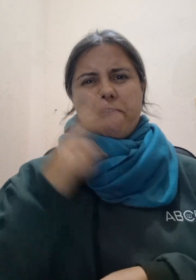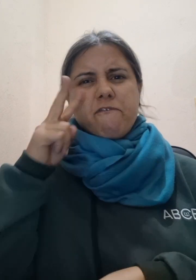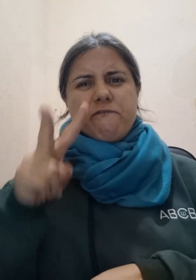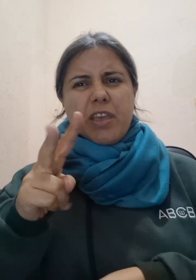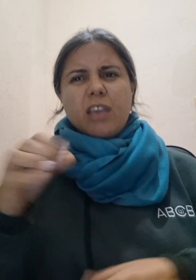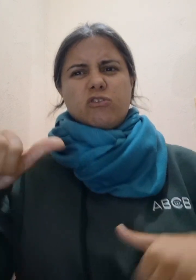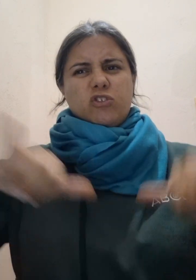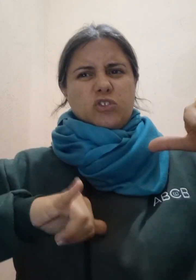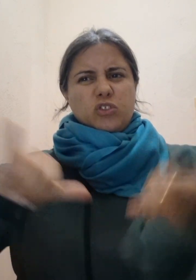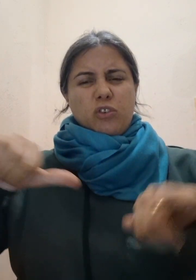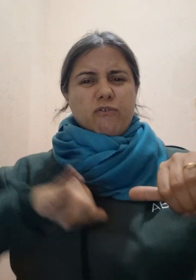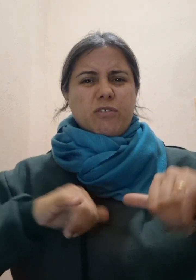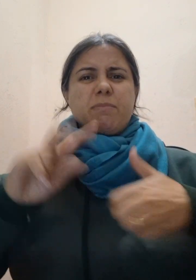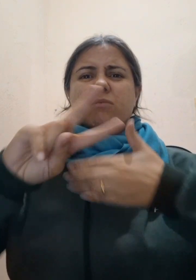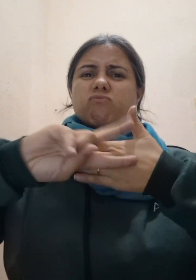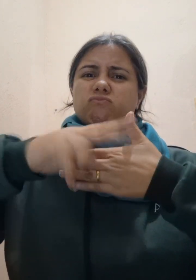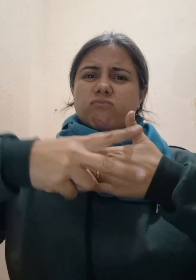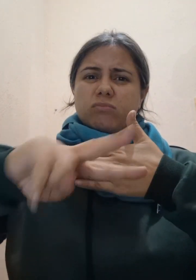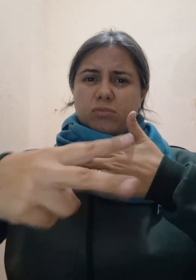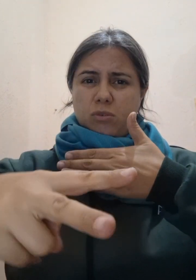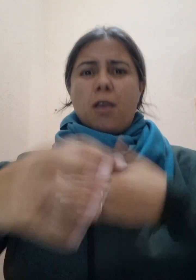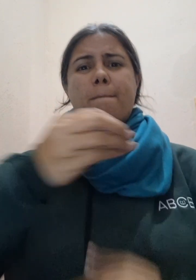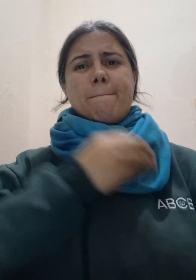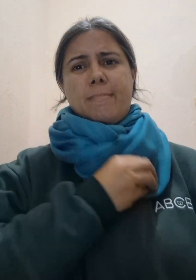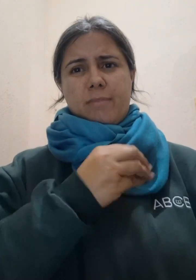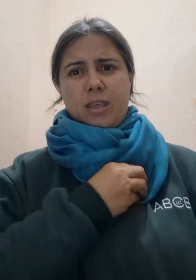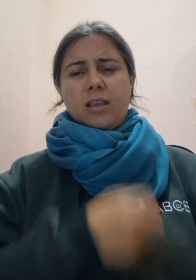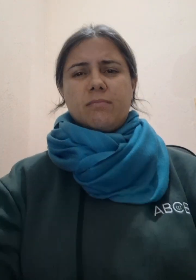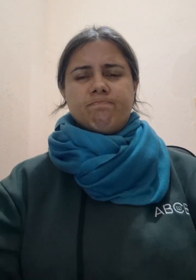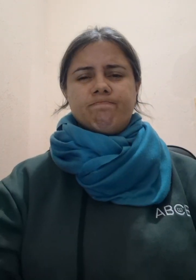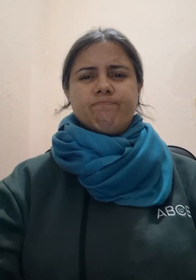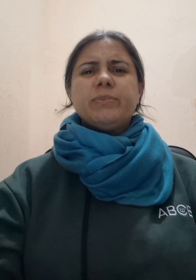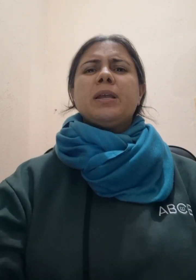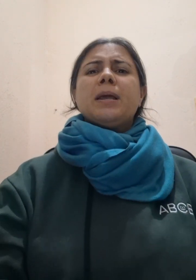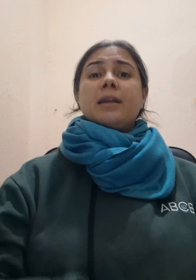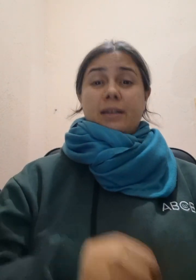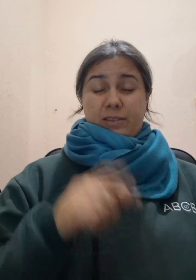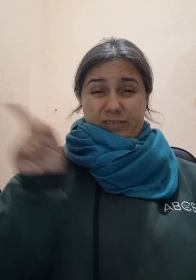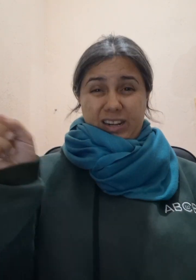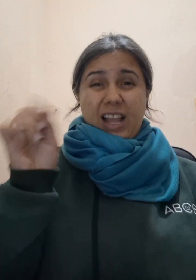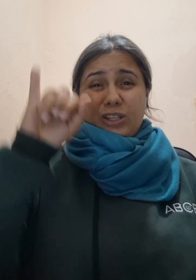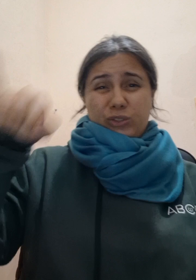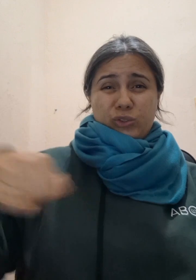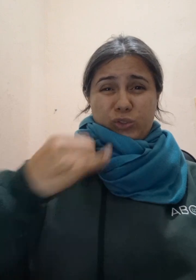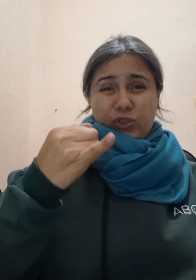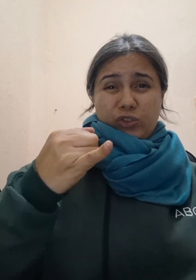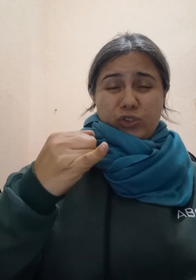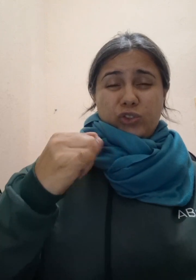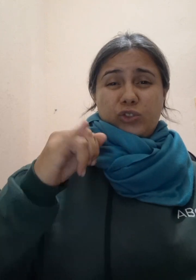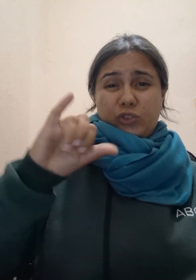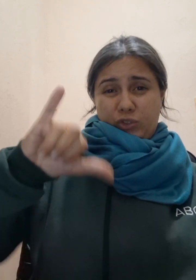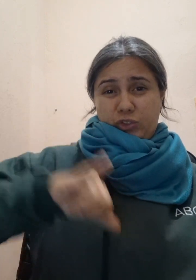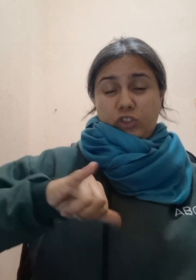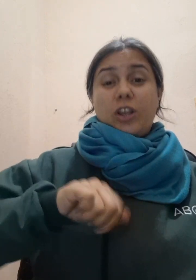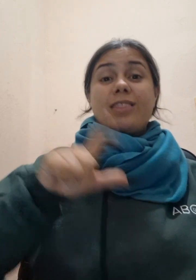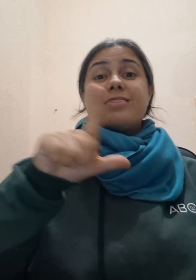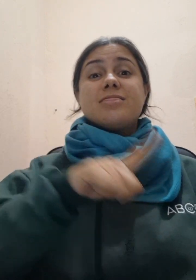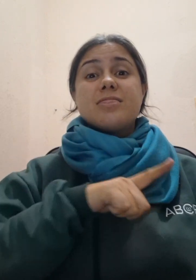A visão nossa, das pessoas, é que, como a gente vê, o sofrimento é uma consequência do